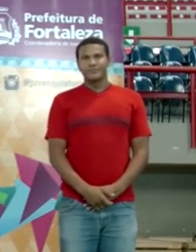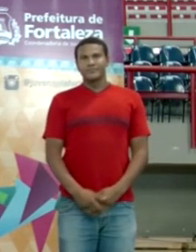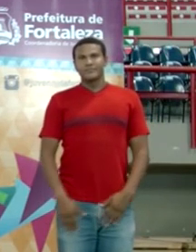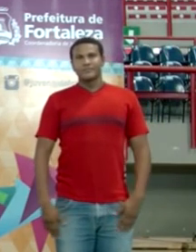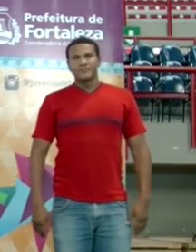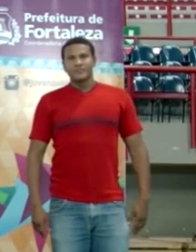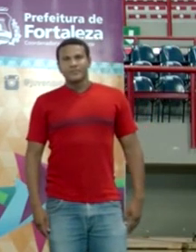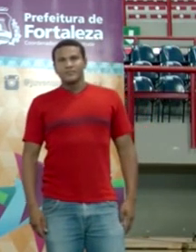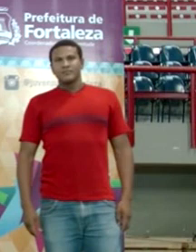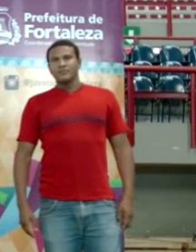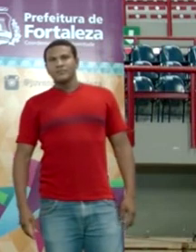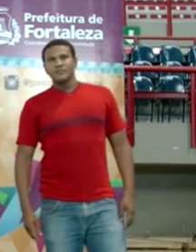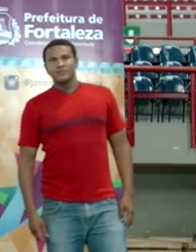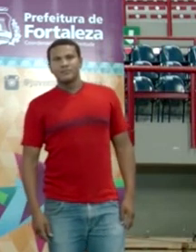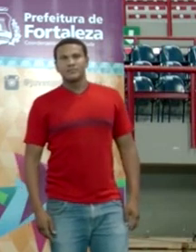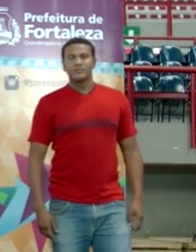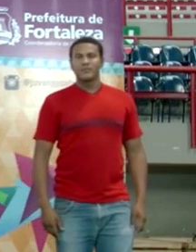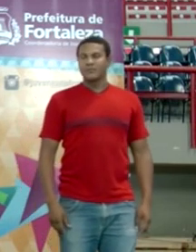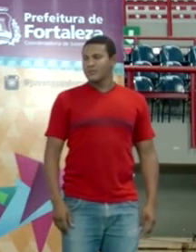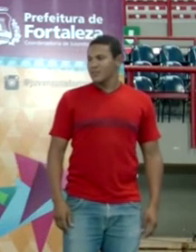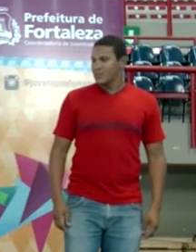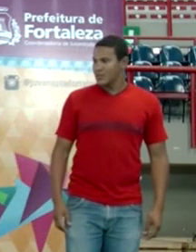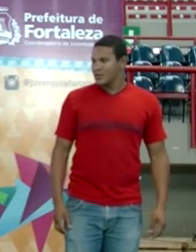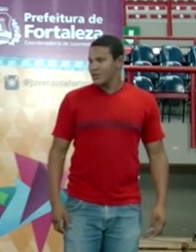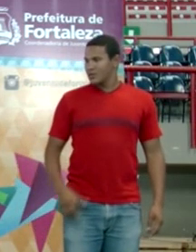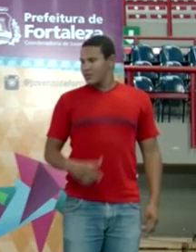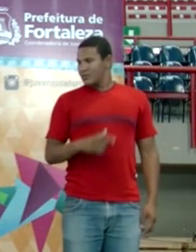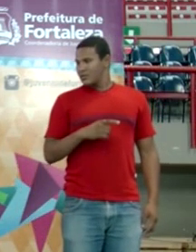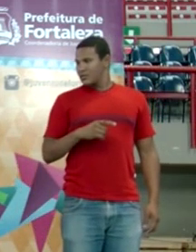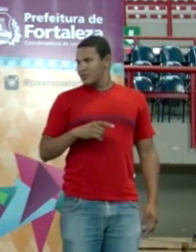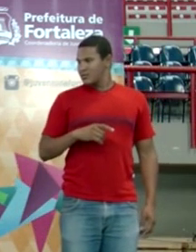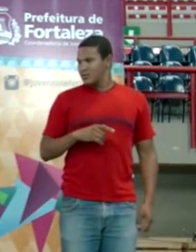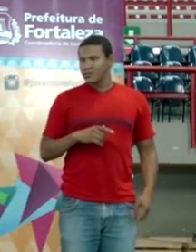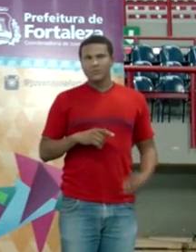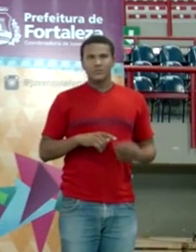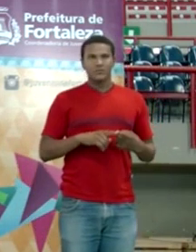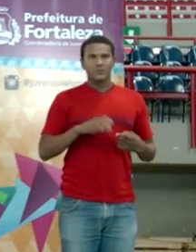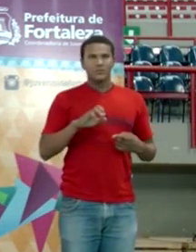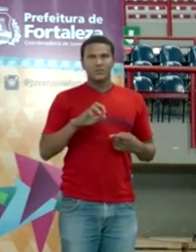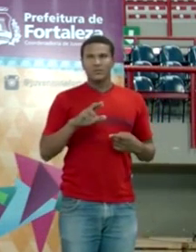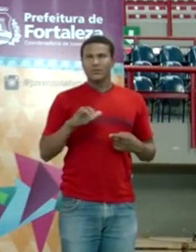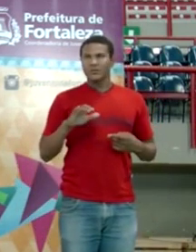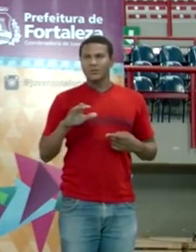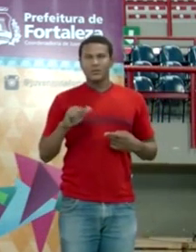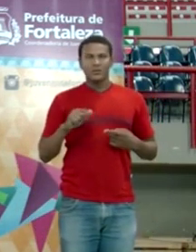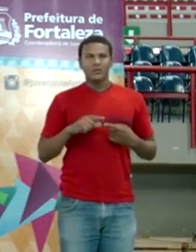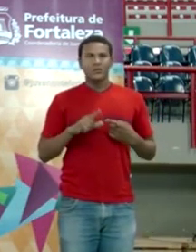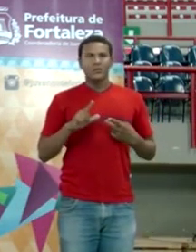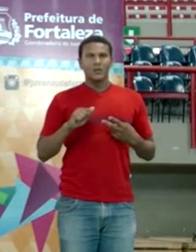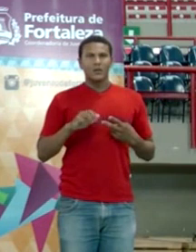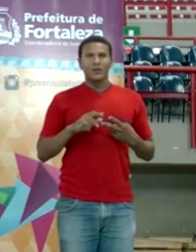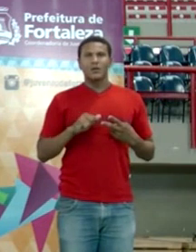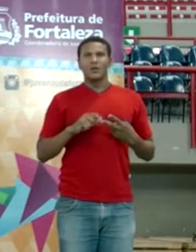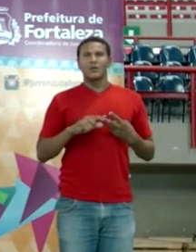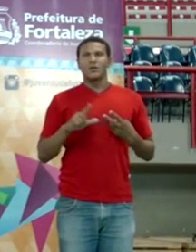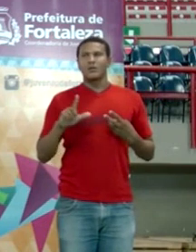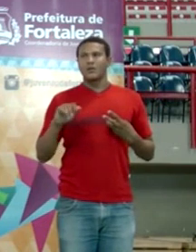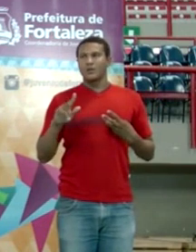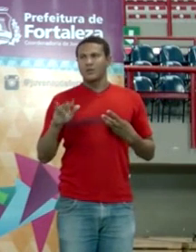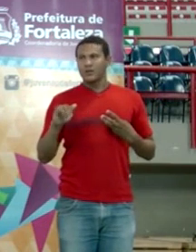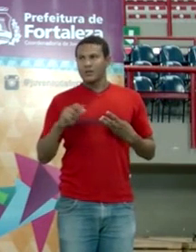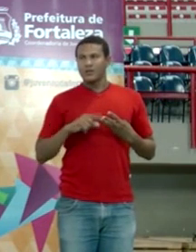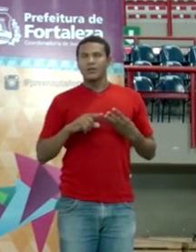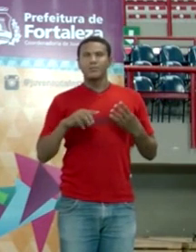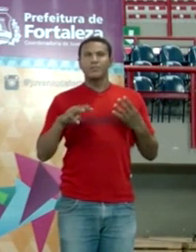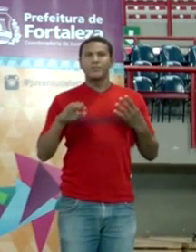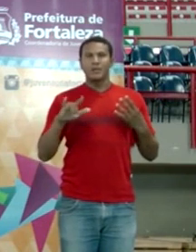Pamela, Érica, Lara, Lívia, Roberta e Milena, além de todos os outros que estão aqui de outras partes